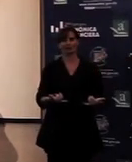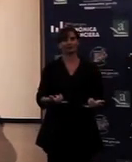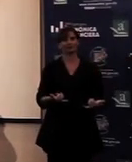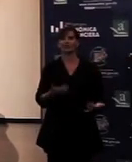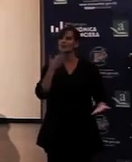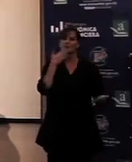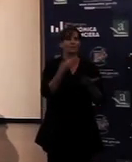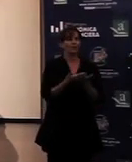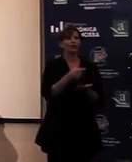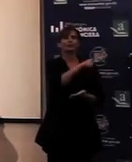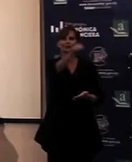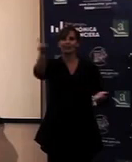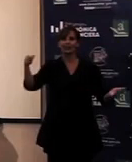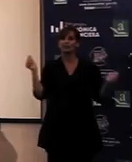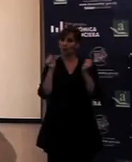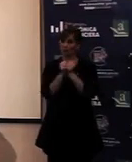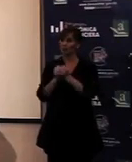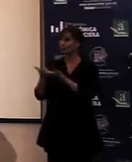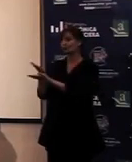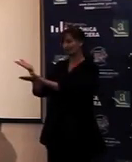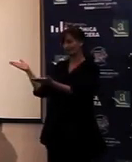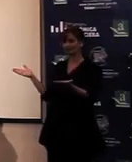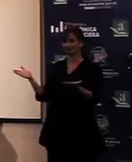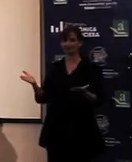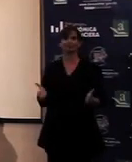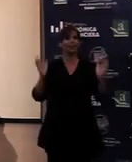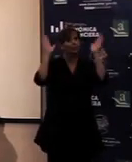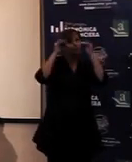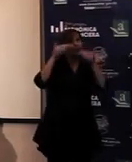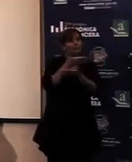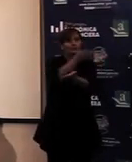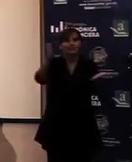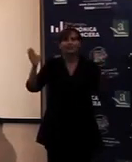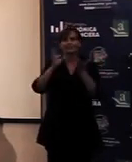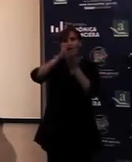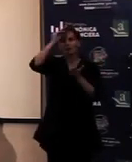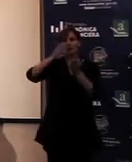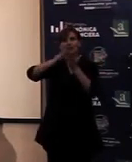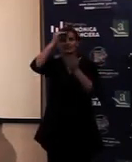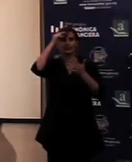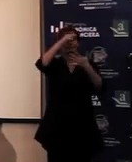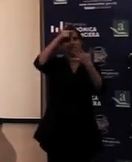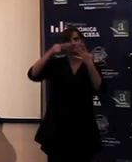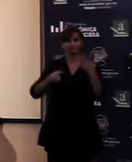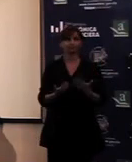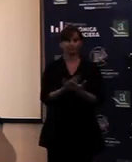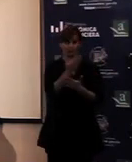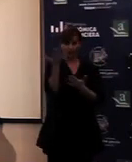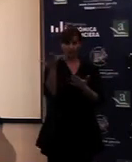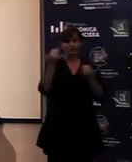acompañan. Esperemos que puedan enterarse de cosas nuevas y aprender hoy en este